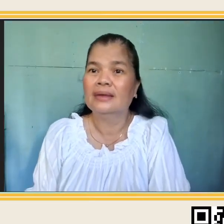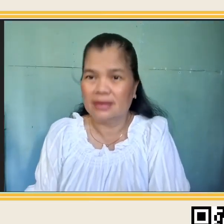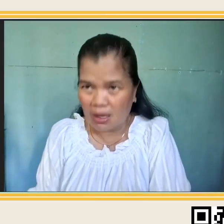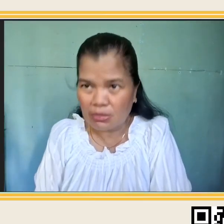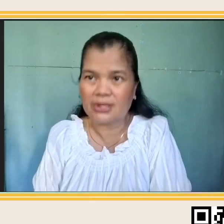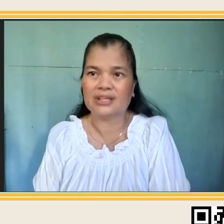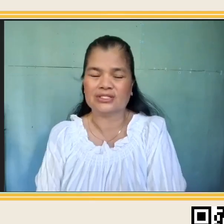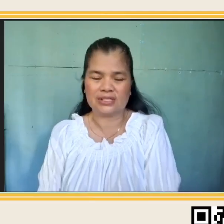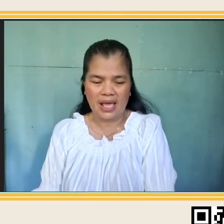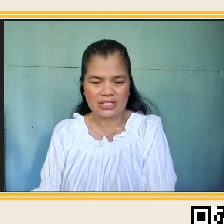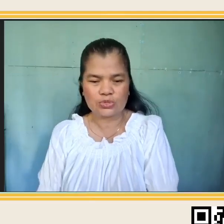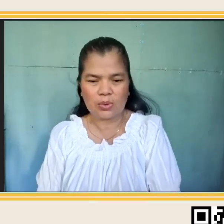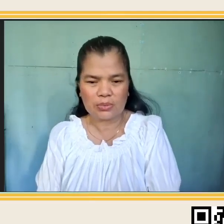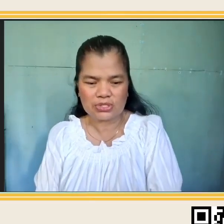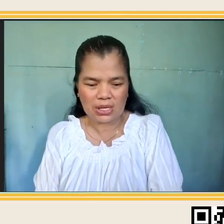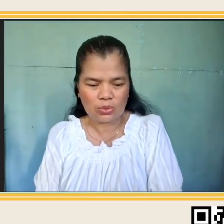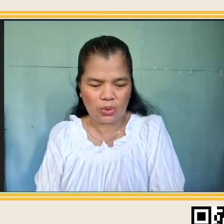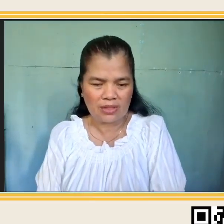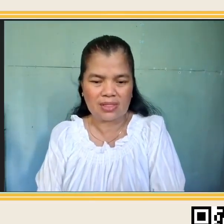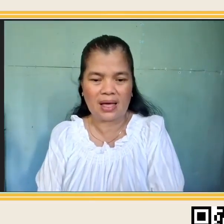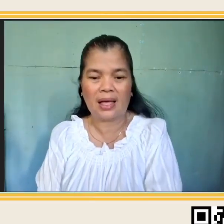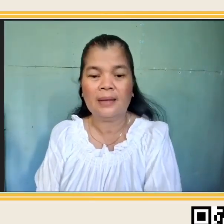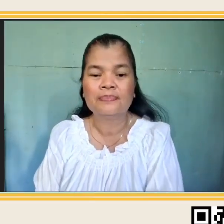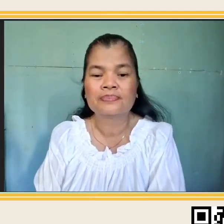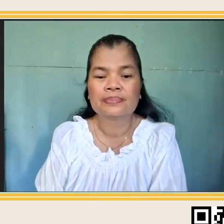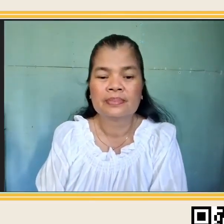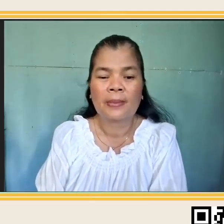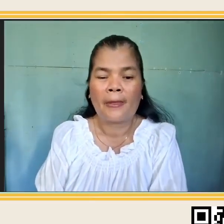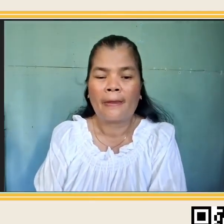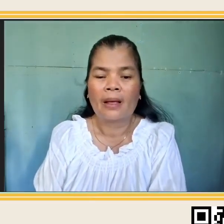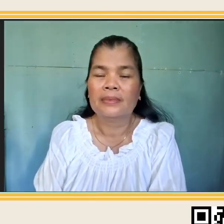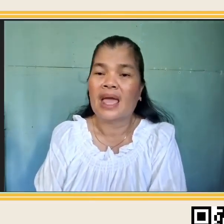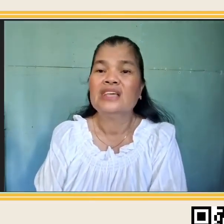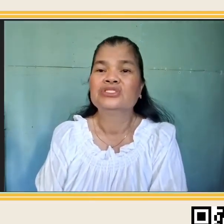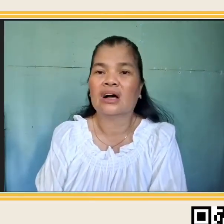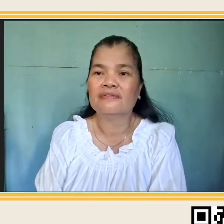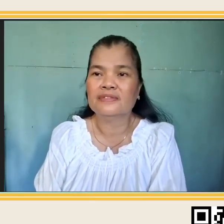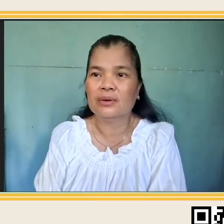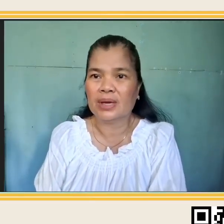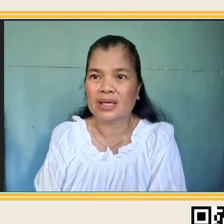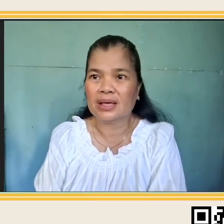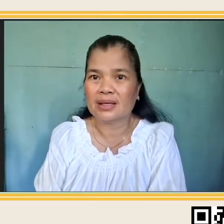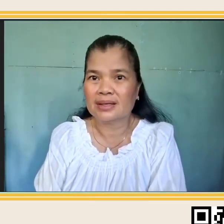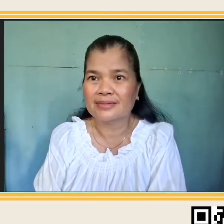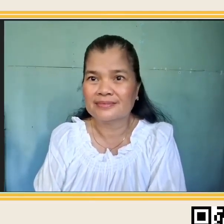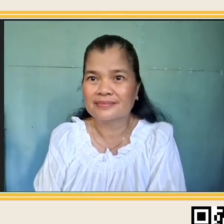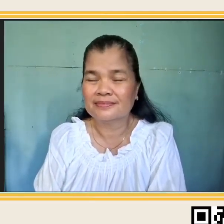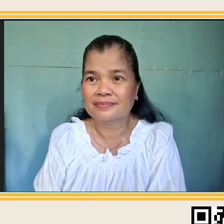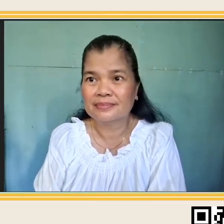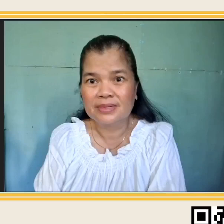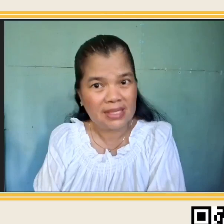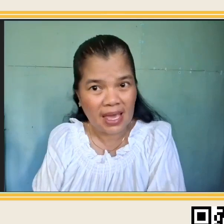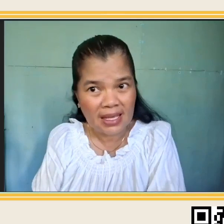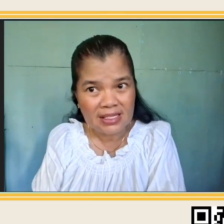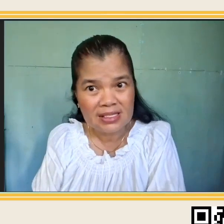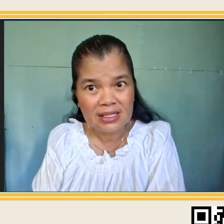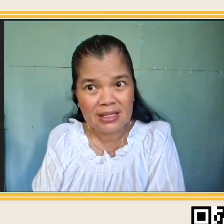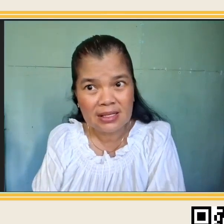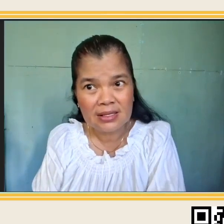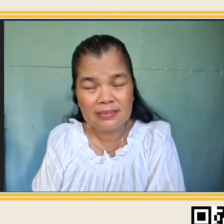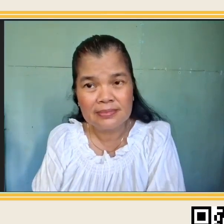ordinal numbers. Next, we proceed with the days Last. of the week. Last.